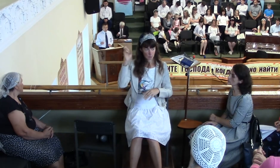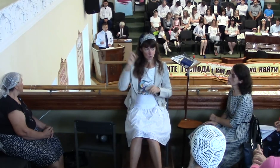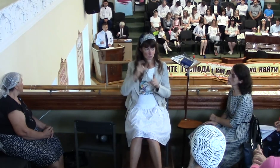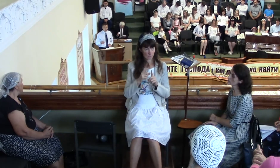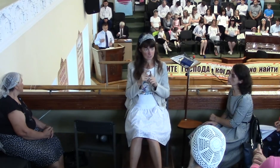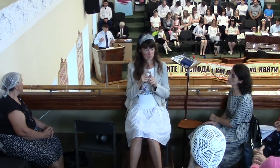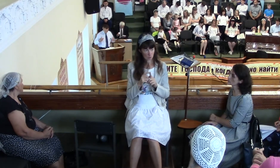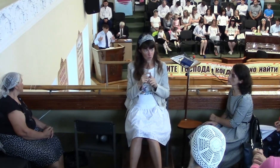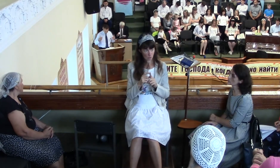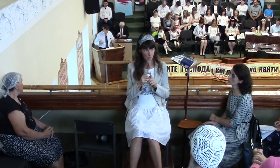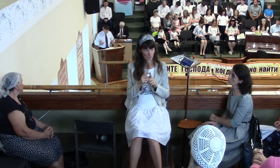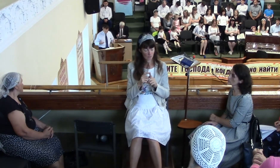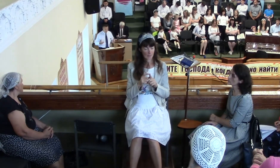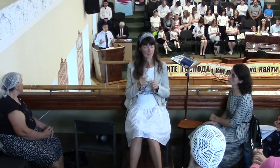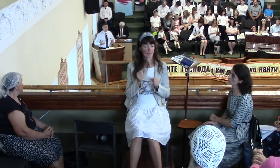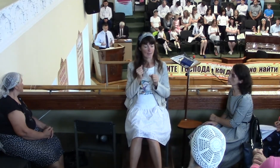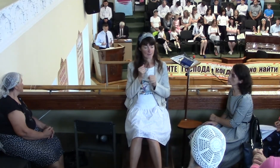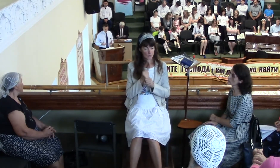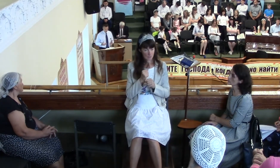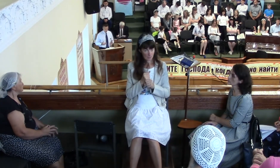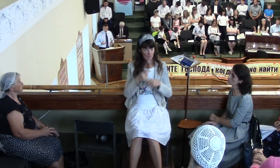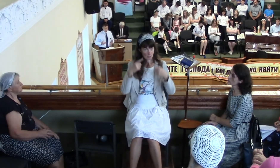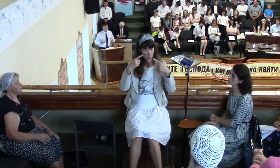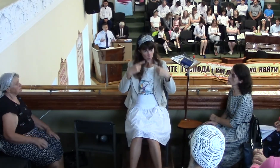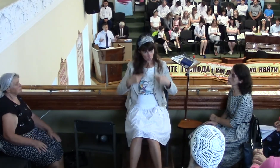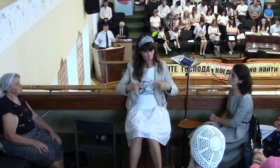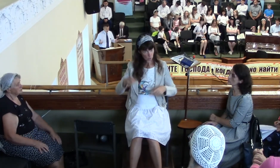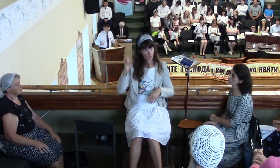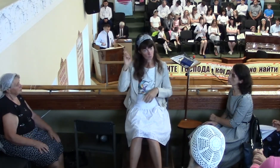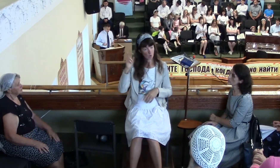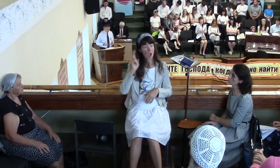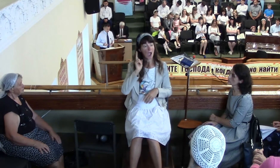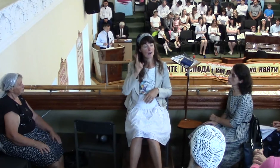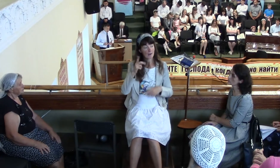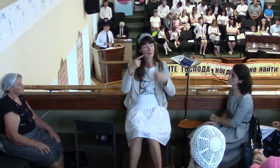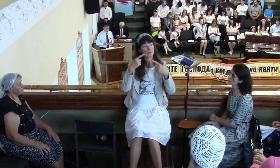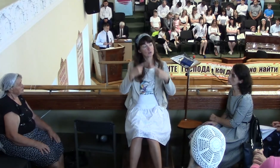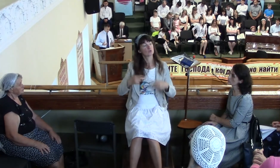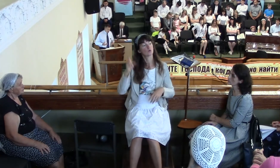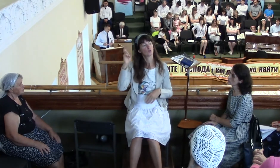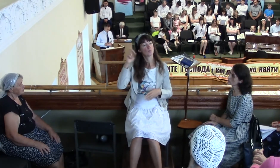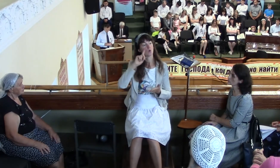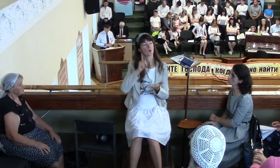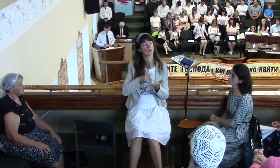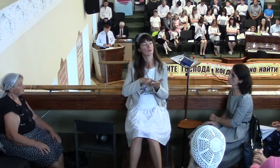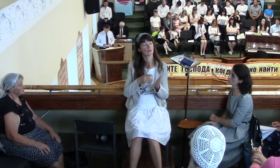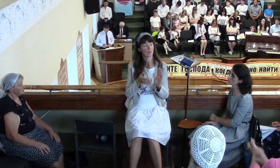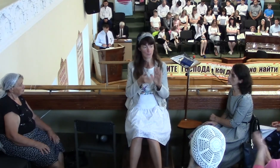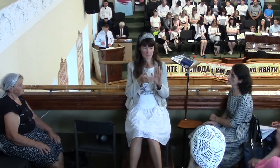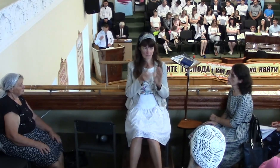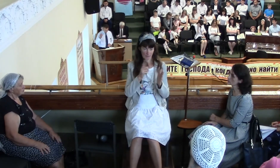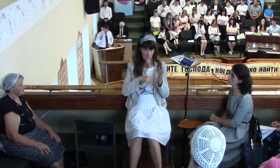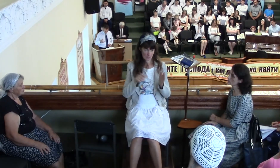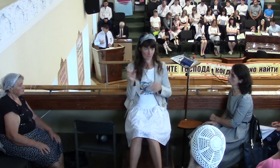Слова поступать достойно Бога. А как поступать достойно Бога, призываются